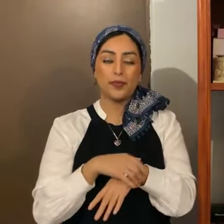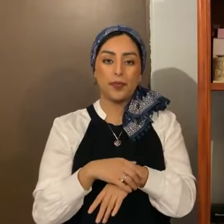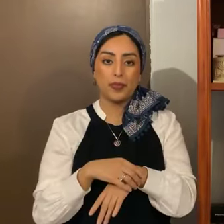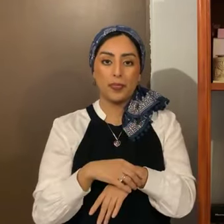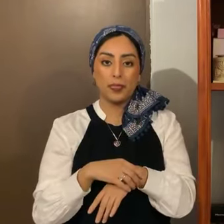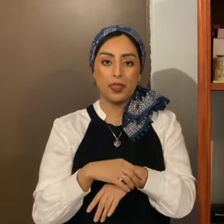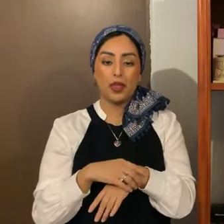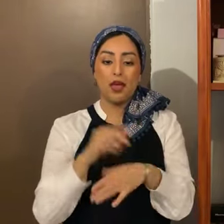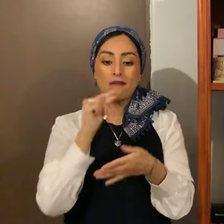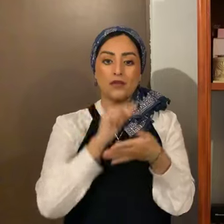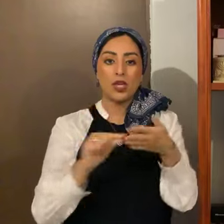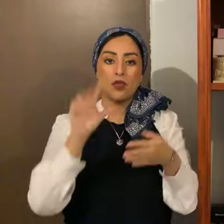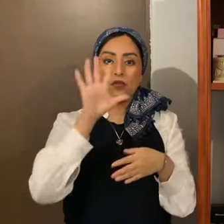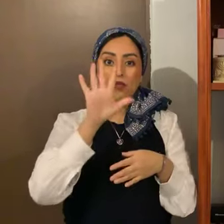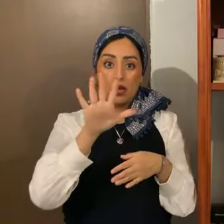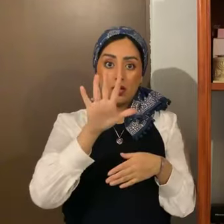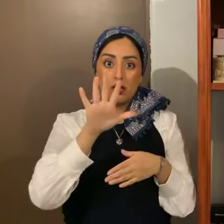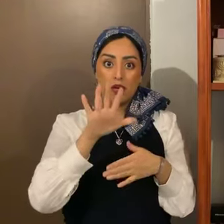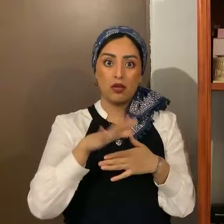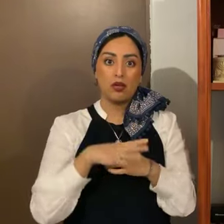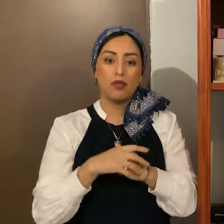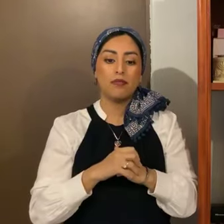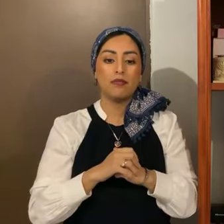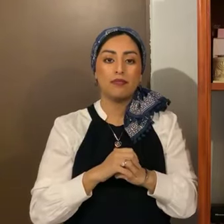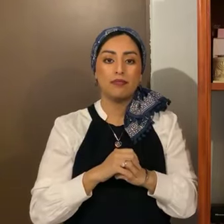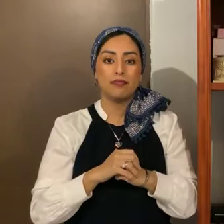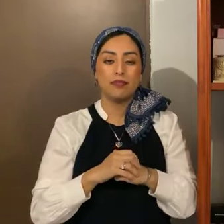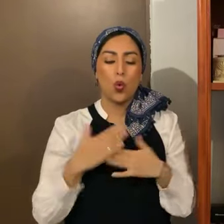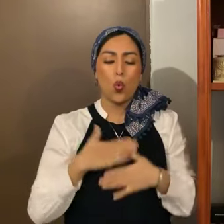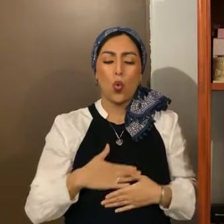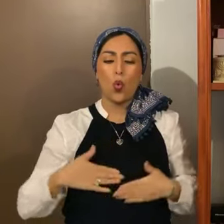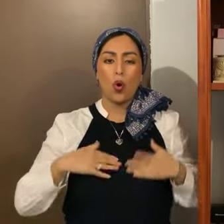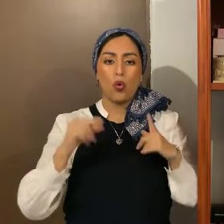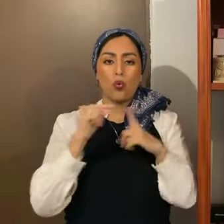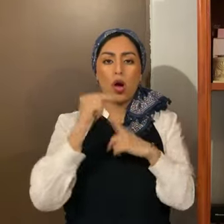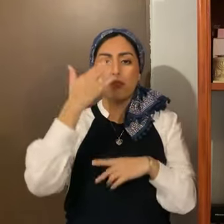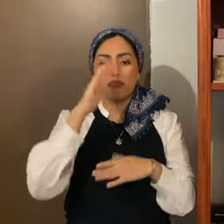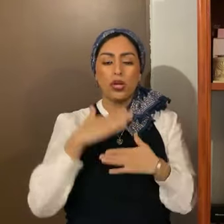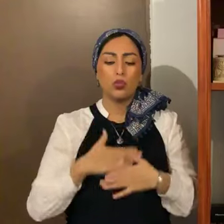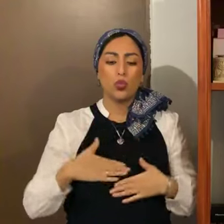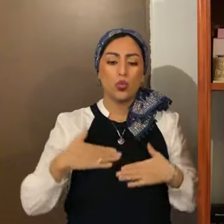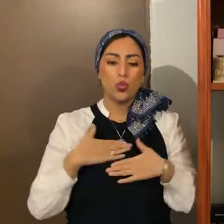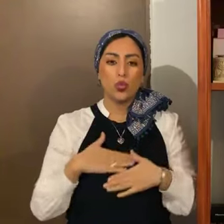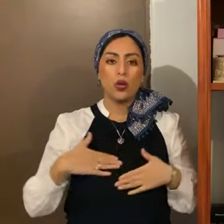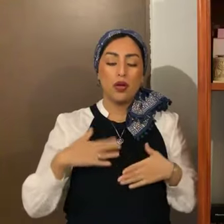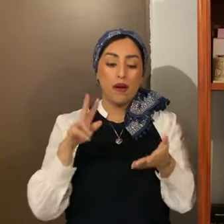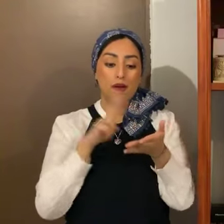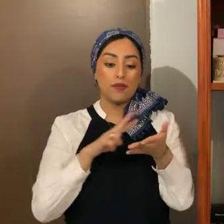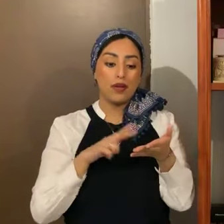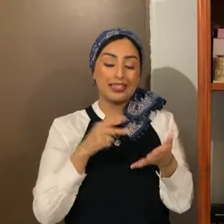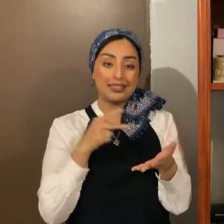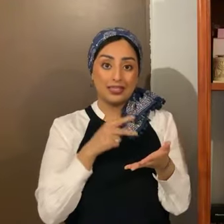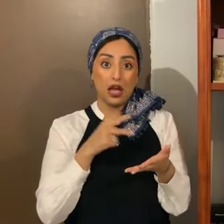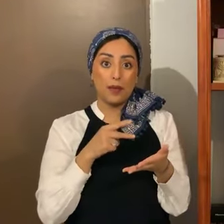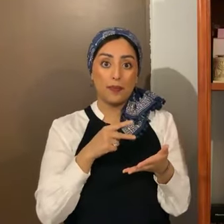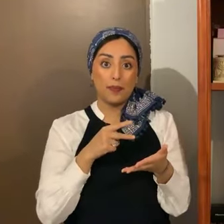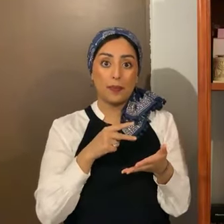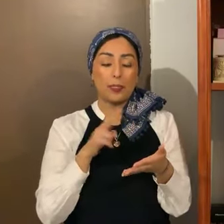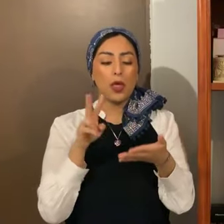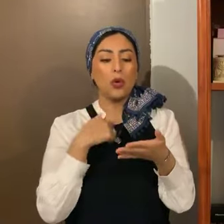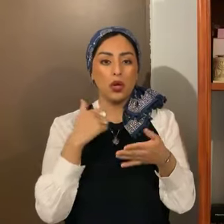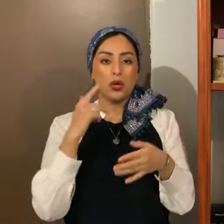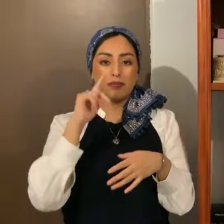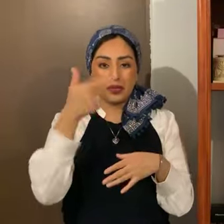dice el verso 5, para paladear la palabra del Eterno, entenderla. Pues cuando leamos el Salmo, lo digamos de